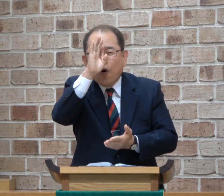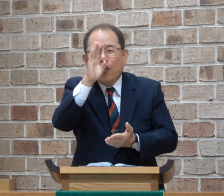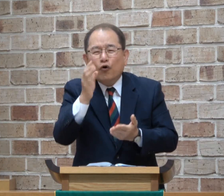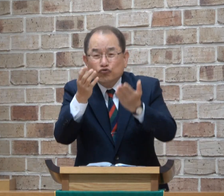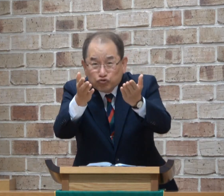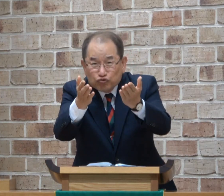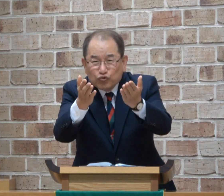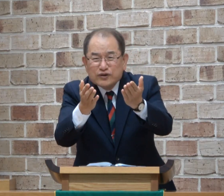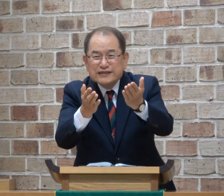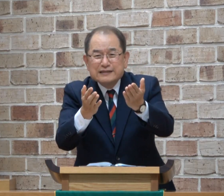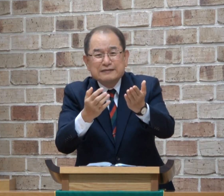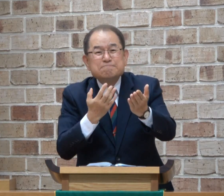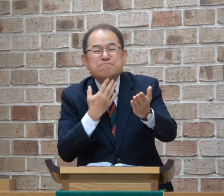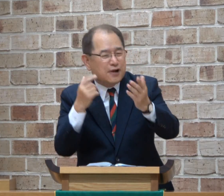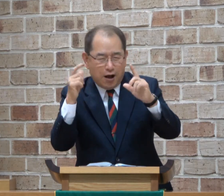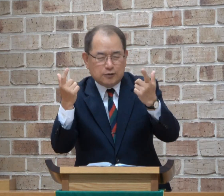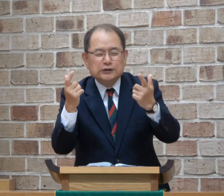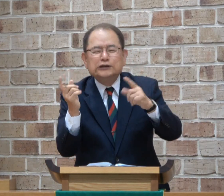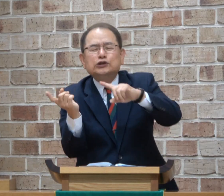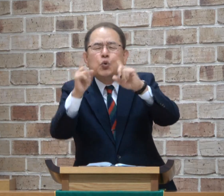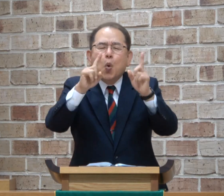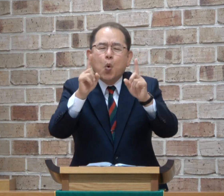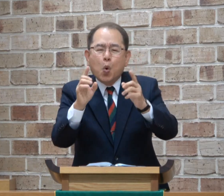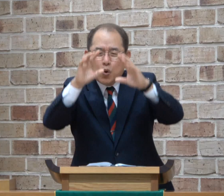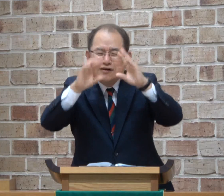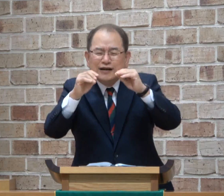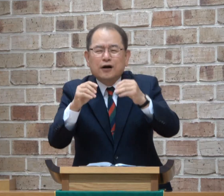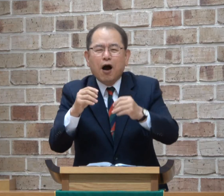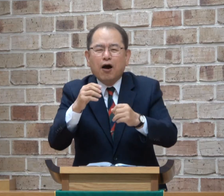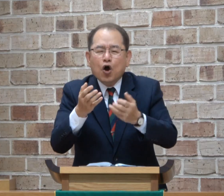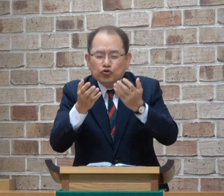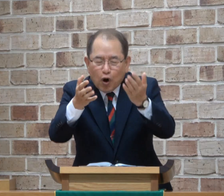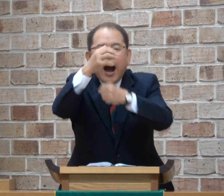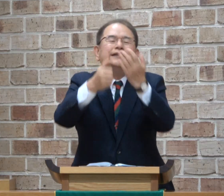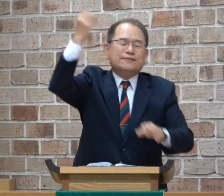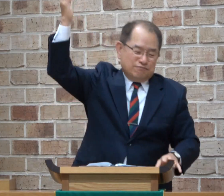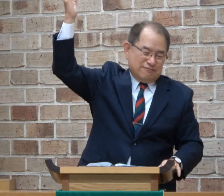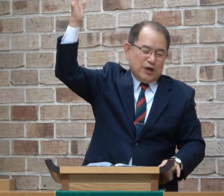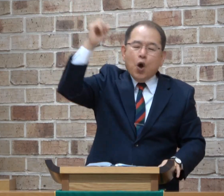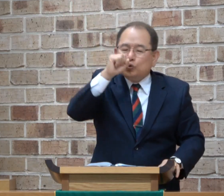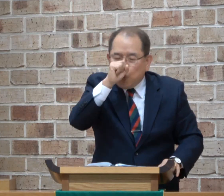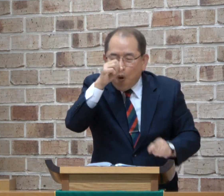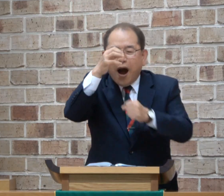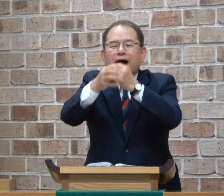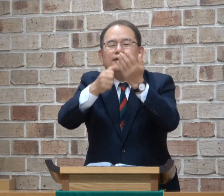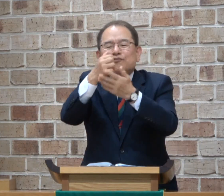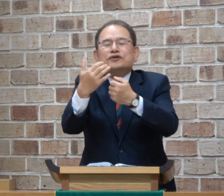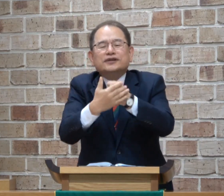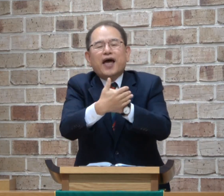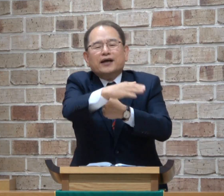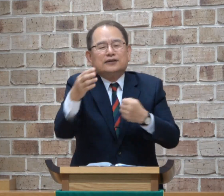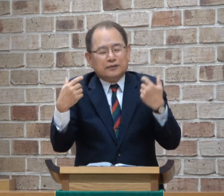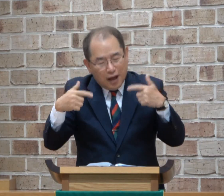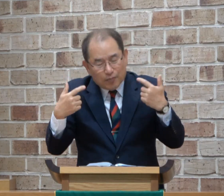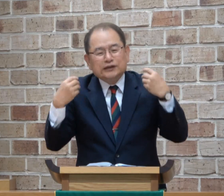감사한 일입니다. 그 모든 것이 하나님의 은혜입니다. 하나님의 은혜를 날마다 입고 살고 있습니다.